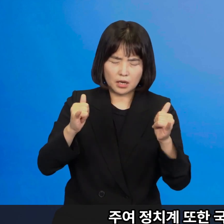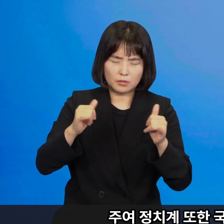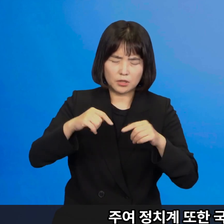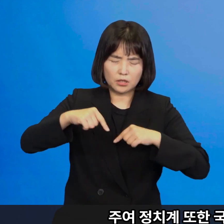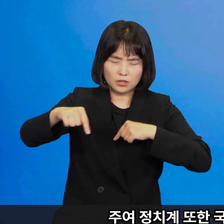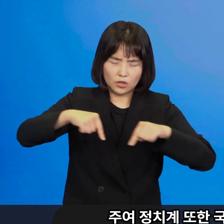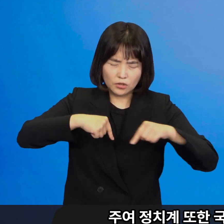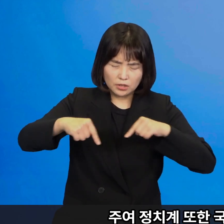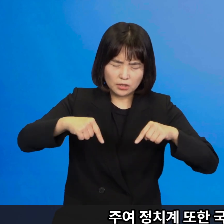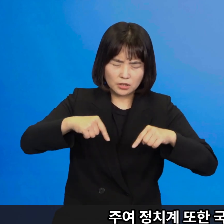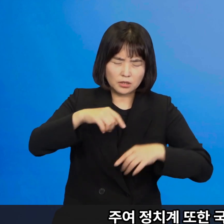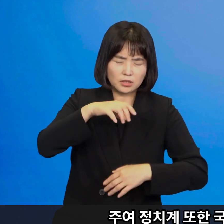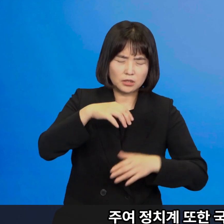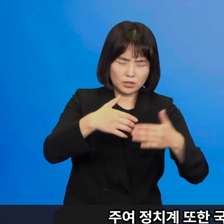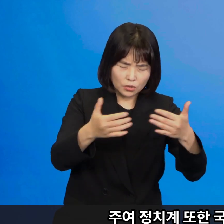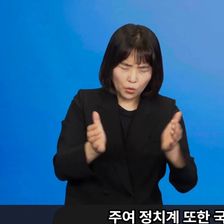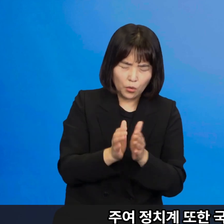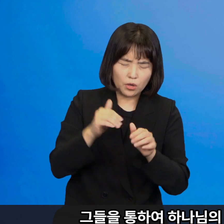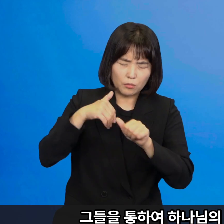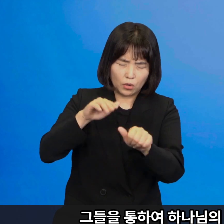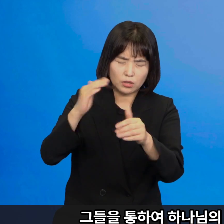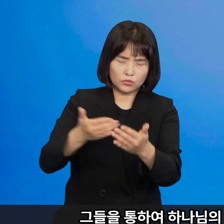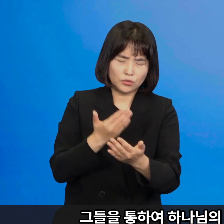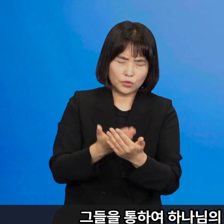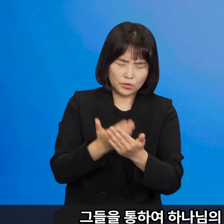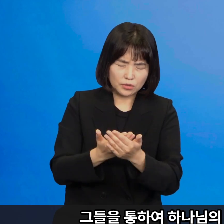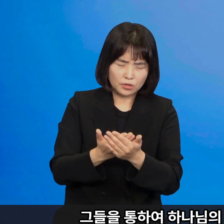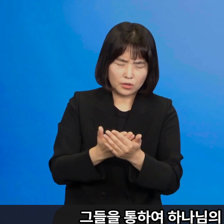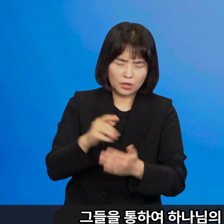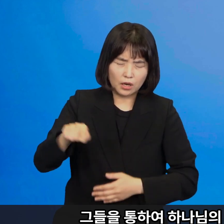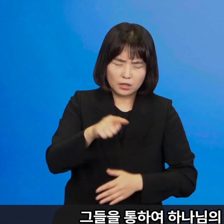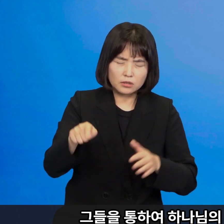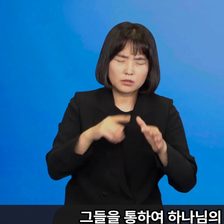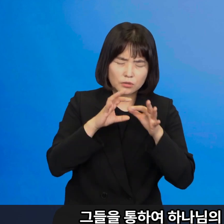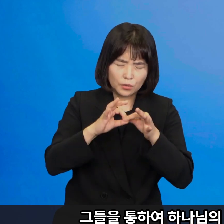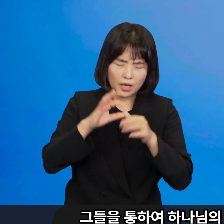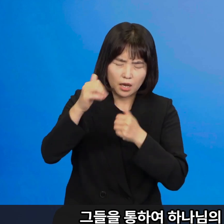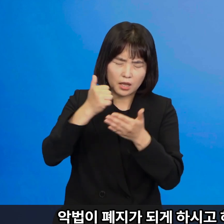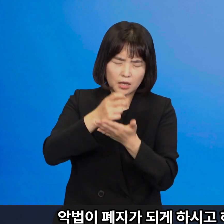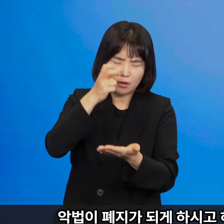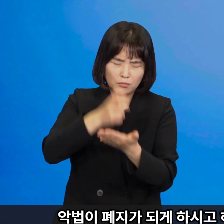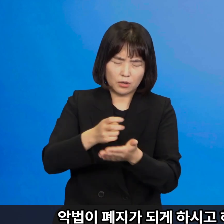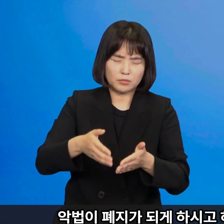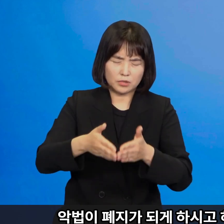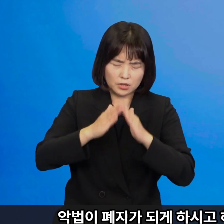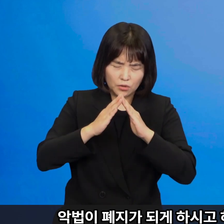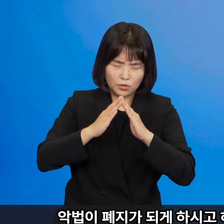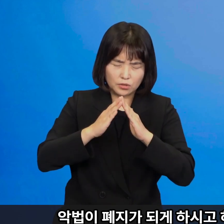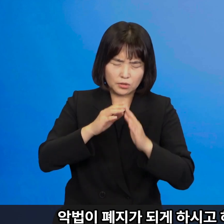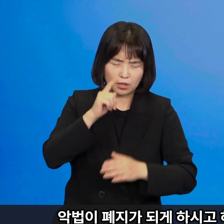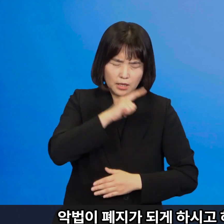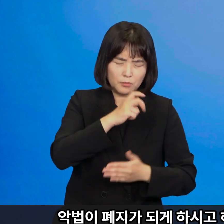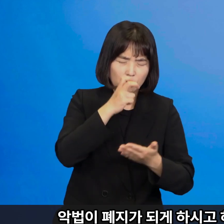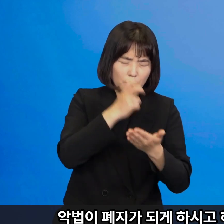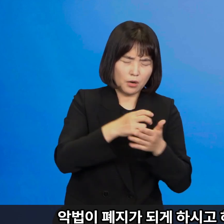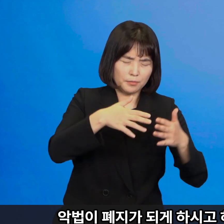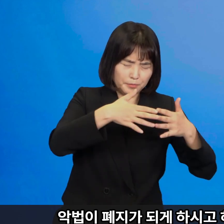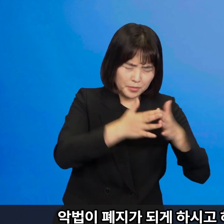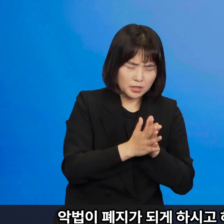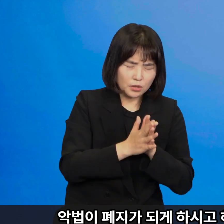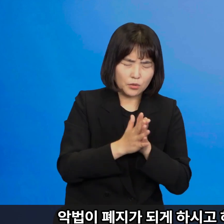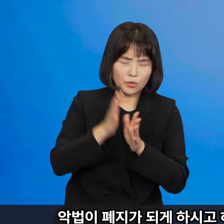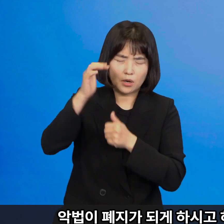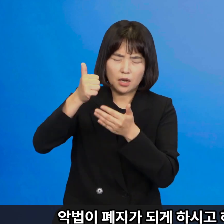정치계 또한 국회에 보내주시옵소서. 그들을 통하여 하나님의 법이 세워지게 하여 주시고 악법이 폐지가 되게 하시고 하나님의